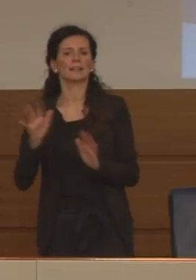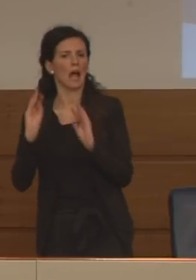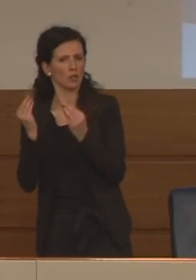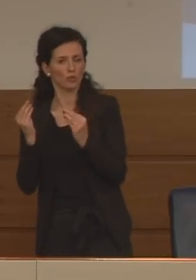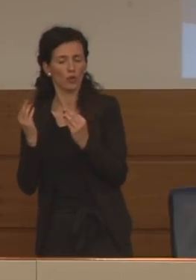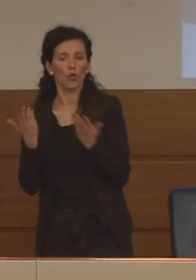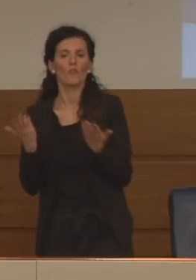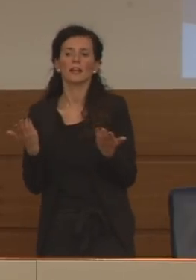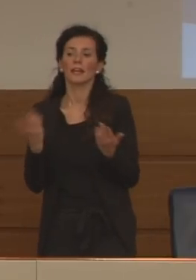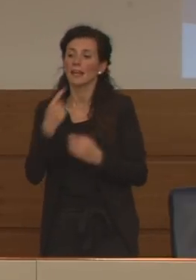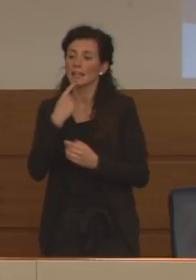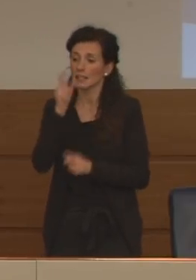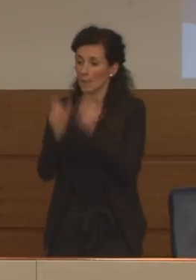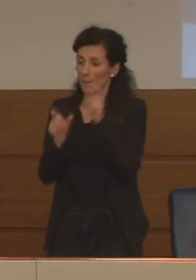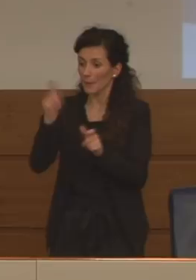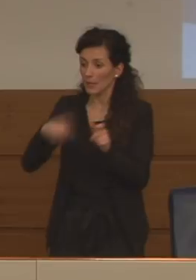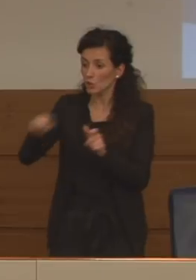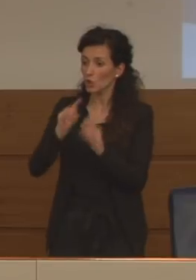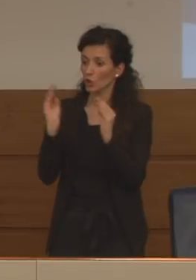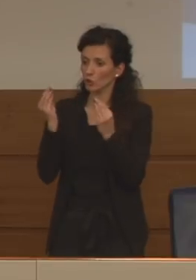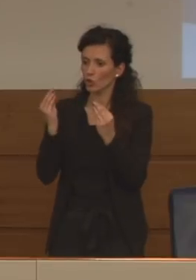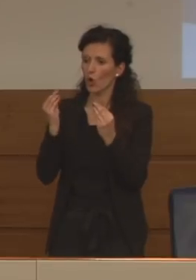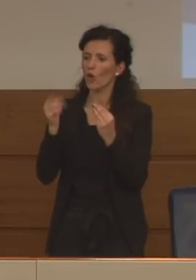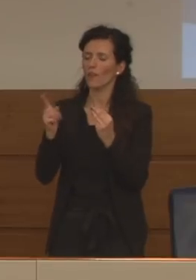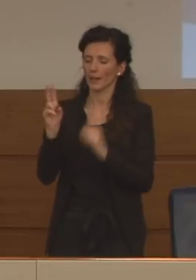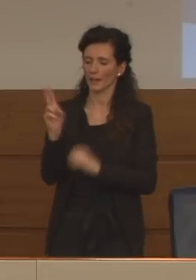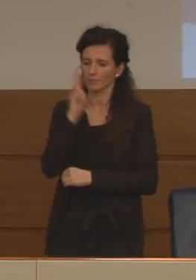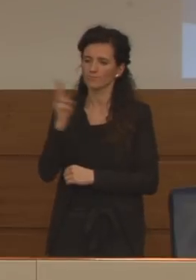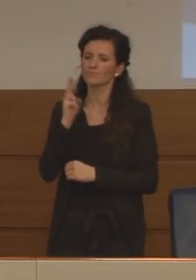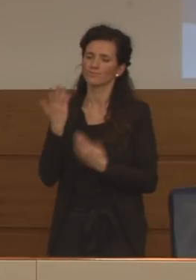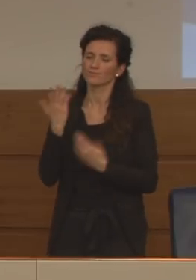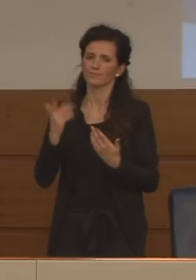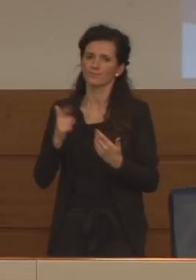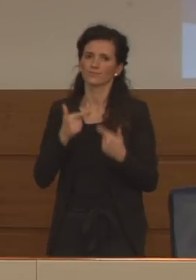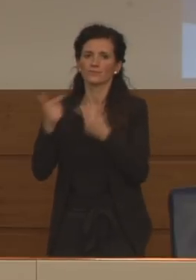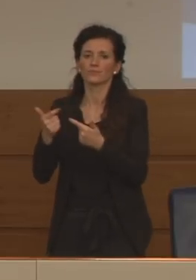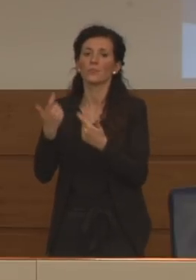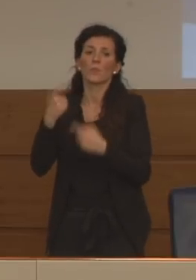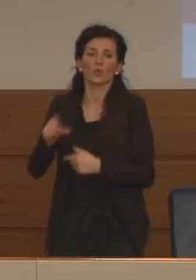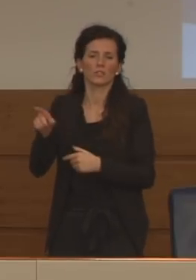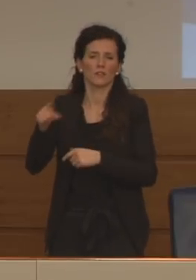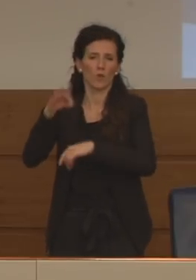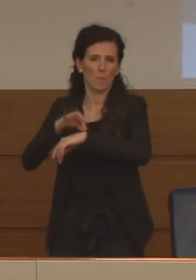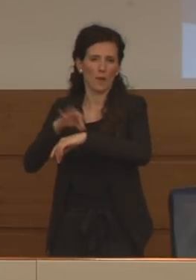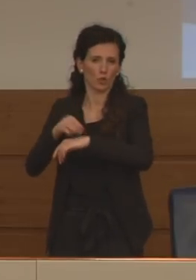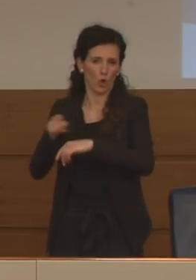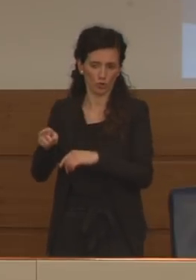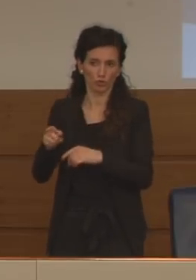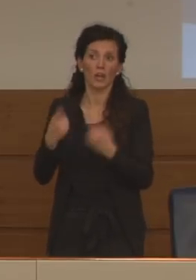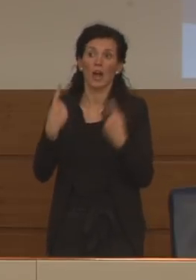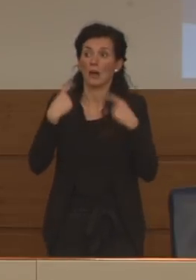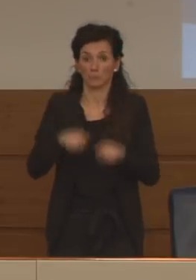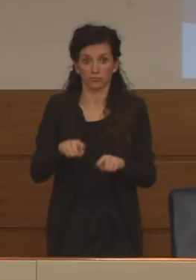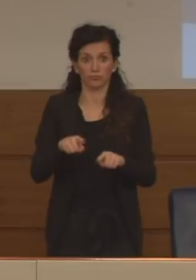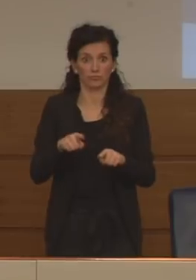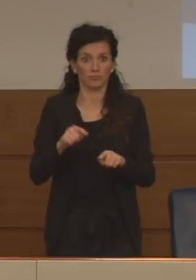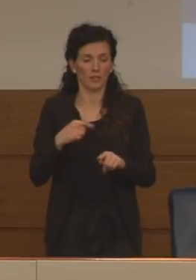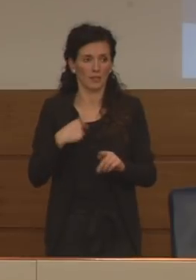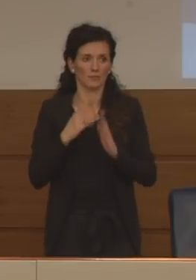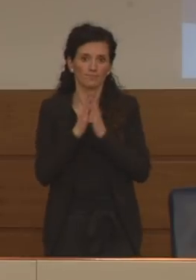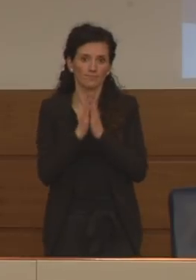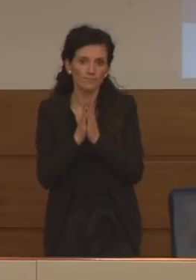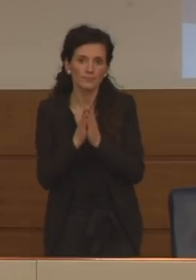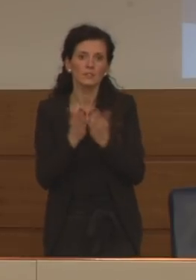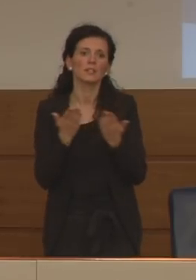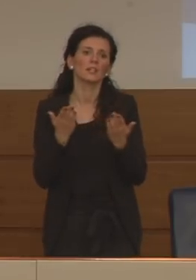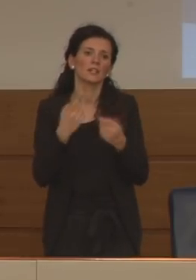questo ha comportato anche per loro il decesso da qui anche la raccomandazione certamente per